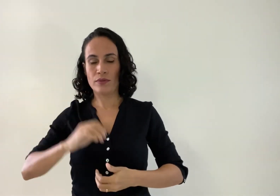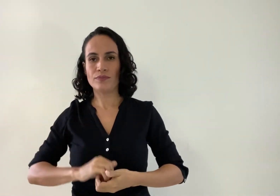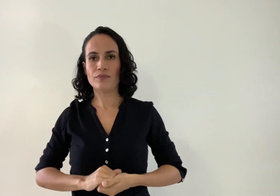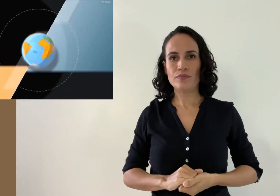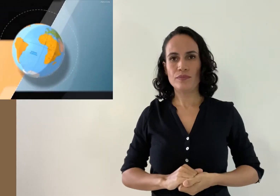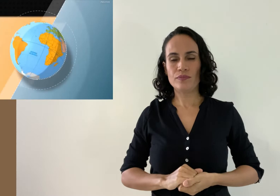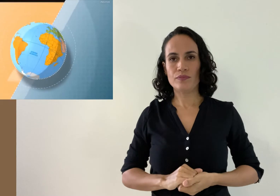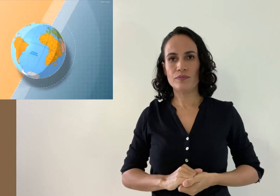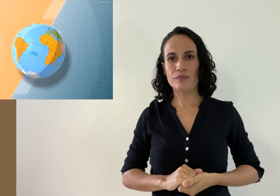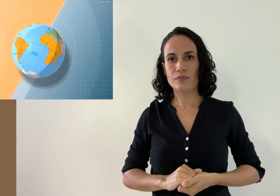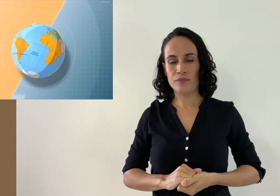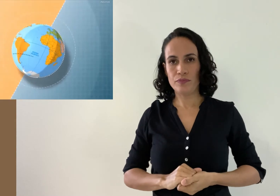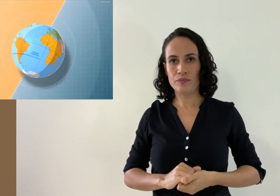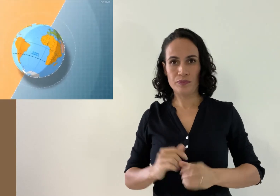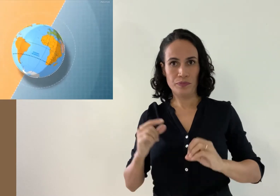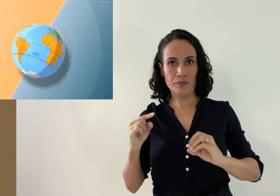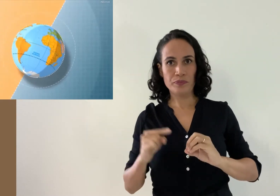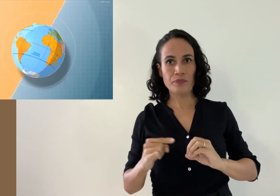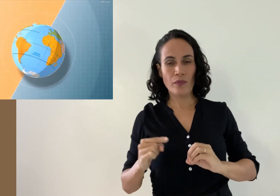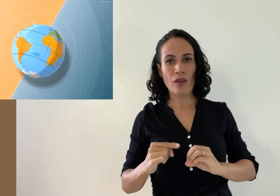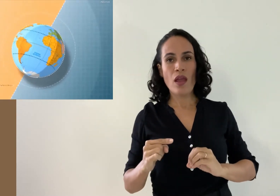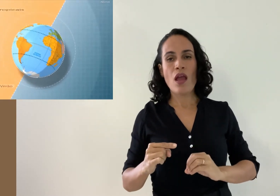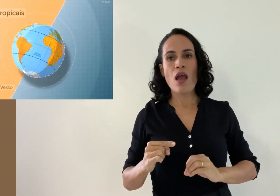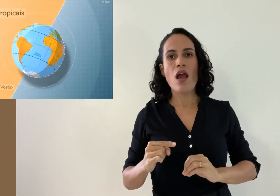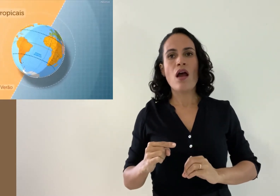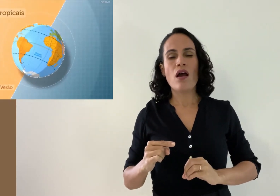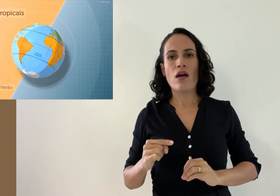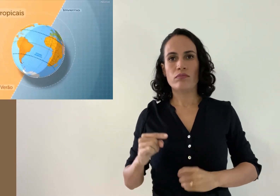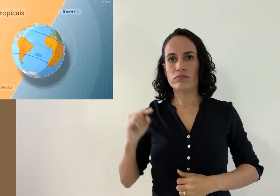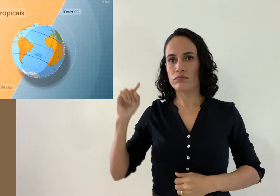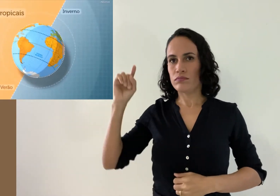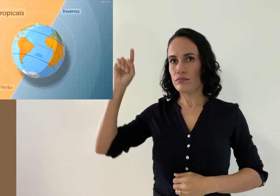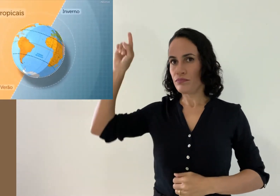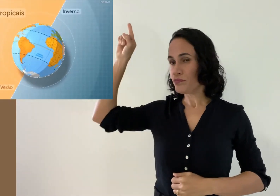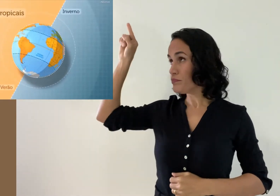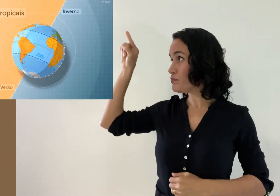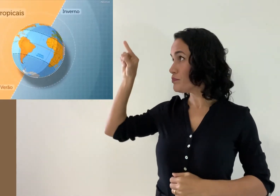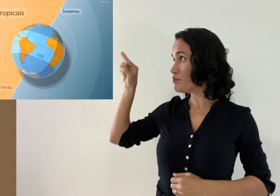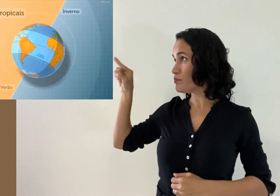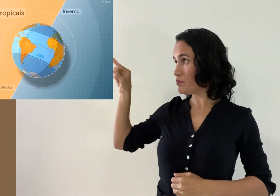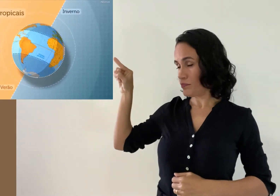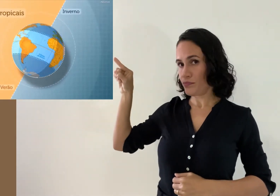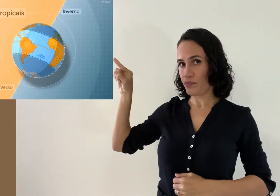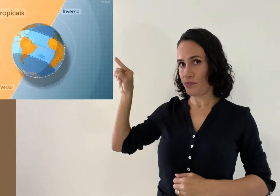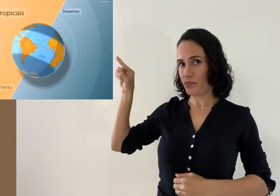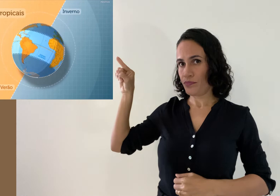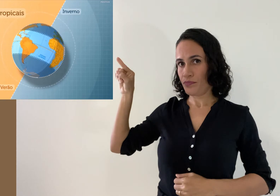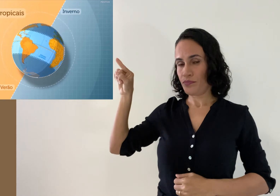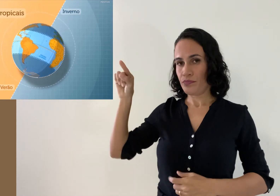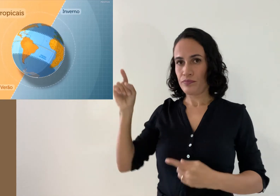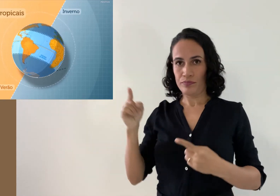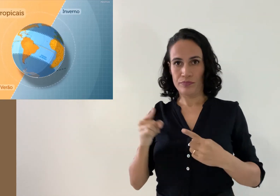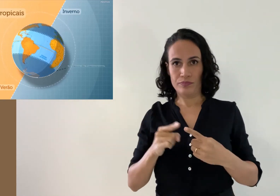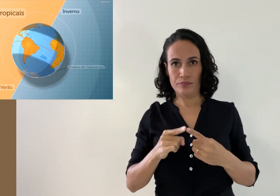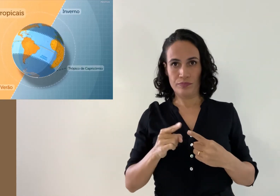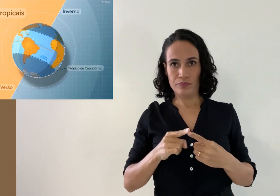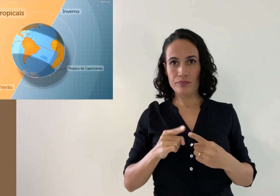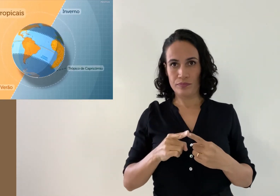divididas em intertropical, entre os dois trópicos. Então, entre os dois trópicos eu tenho a zona intertropical. Entre